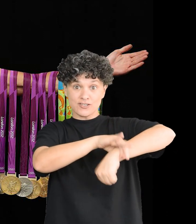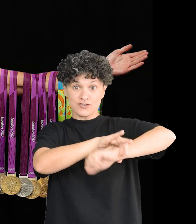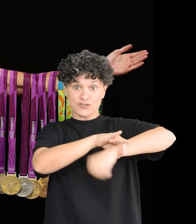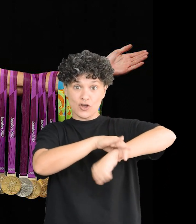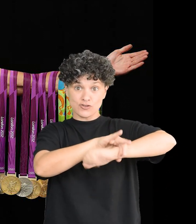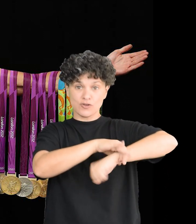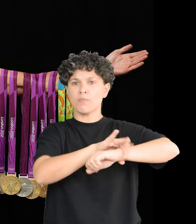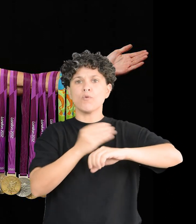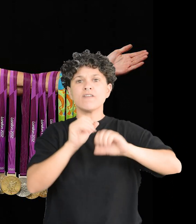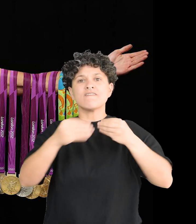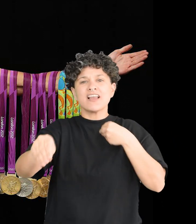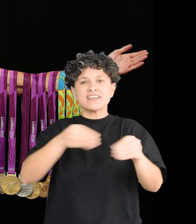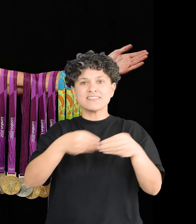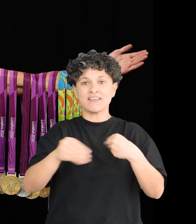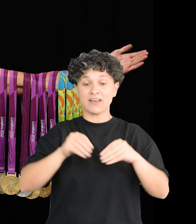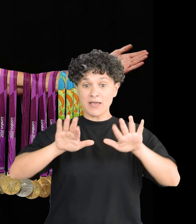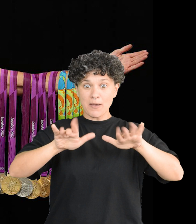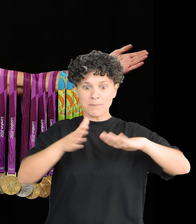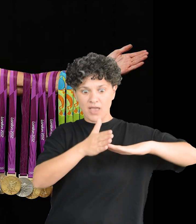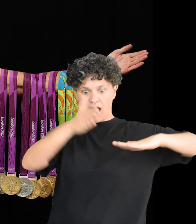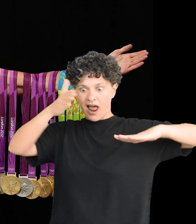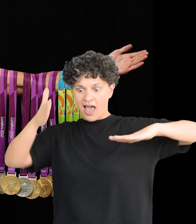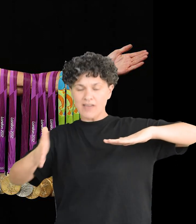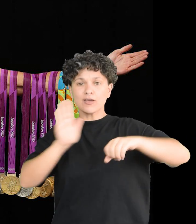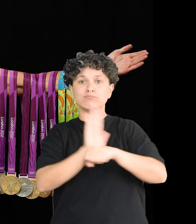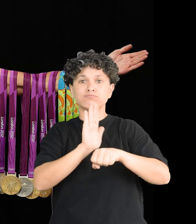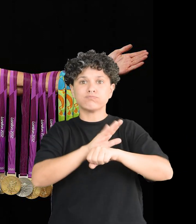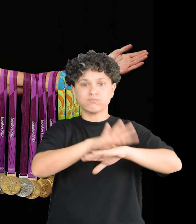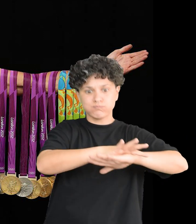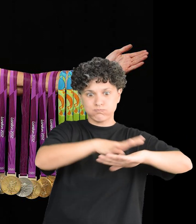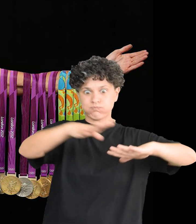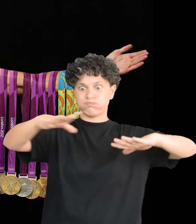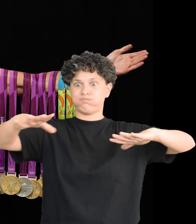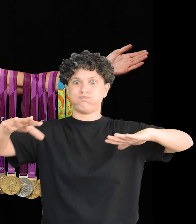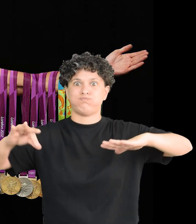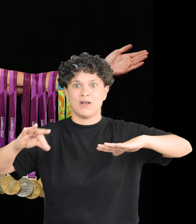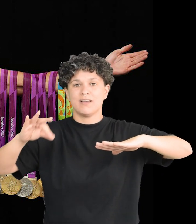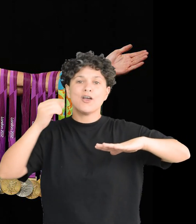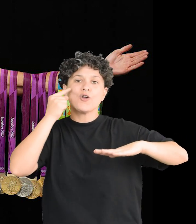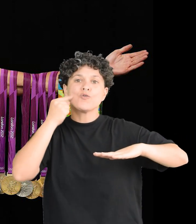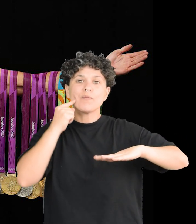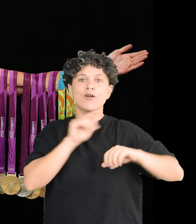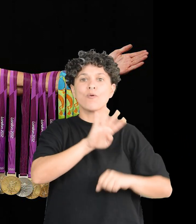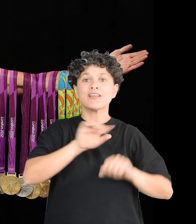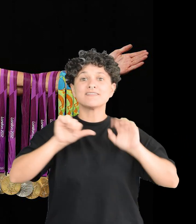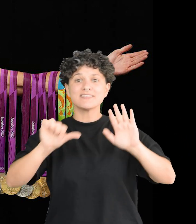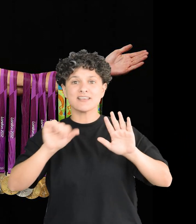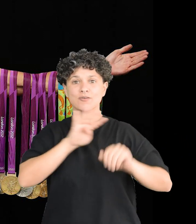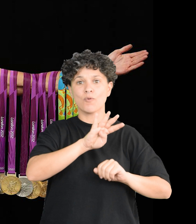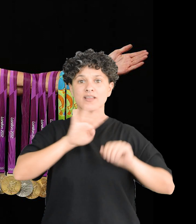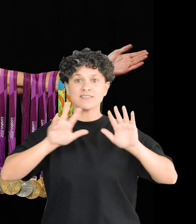flexibles sus pies eran tan grandes que parecían patas de rana calzando entre 46 y